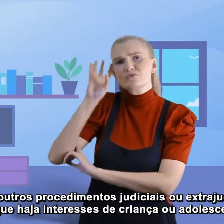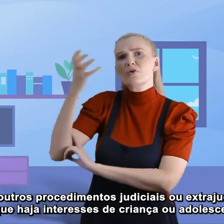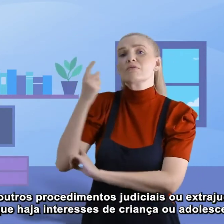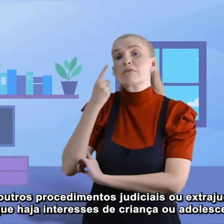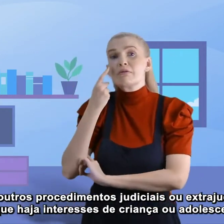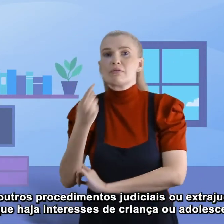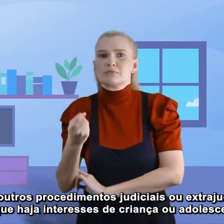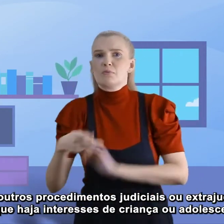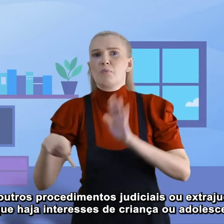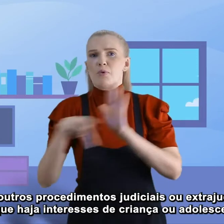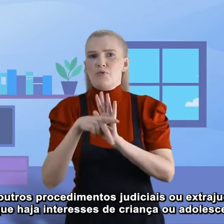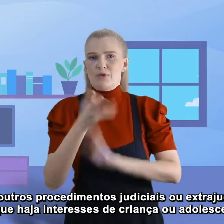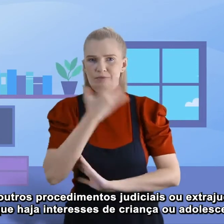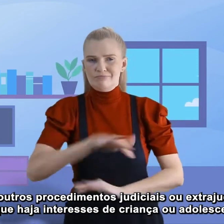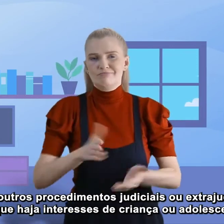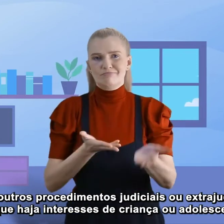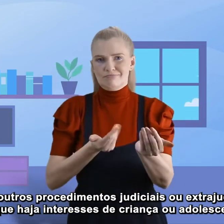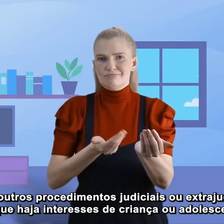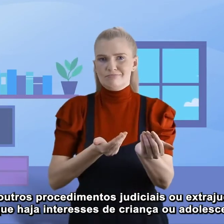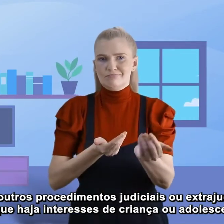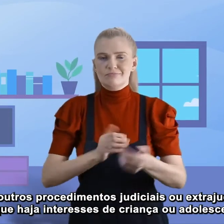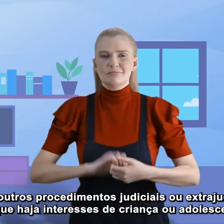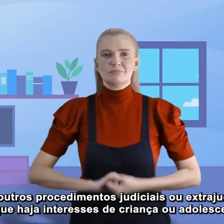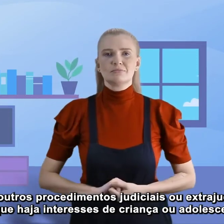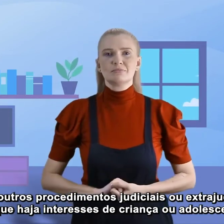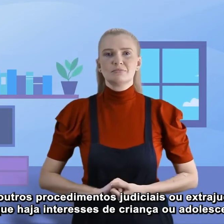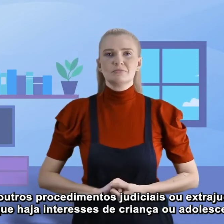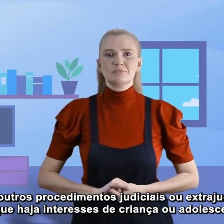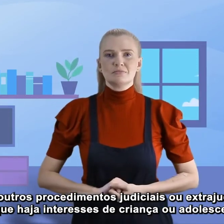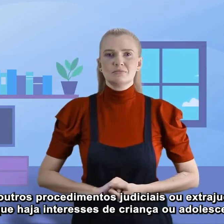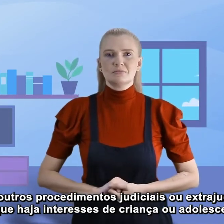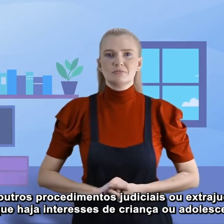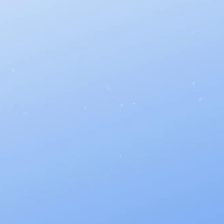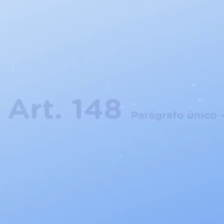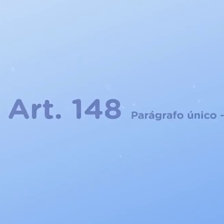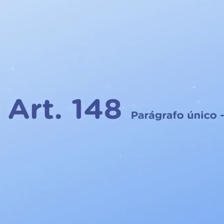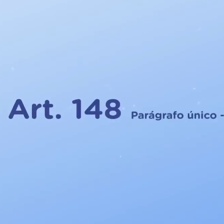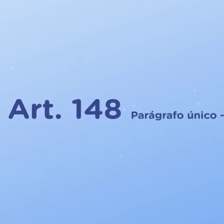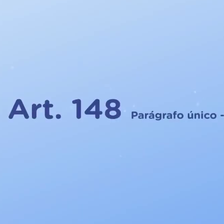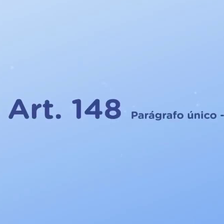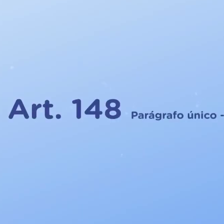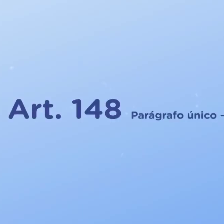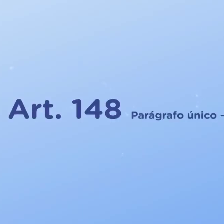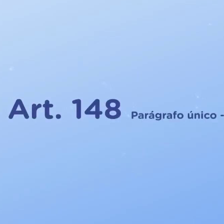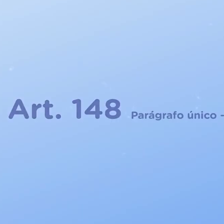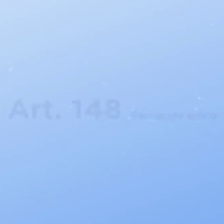que haja interesses de criança ou adolescente. Artigo 148, parágrafo único G,